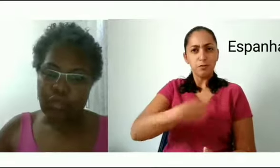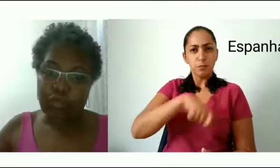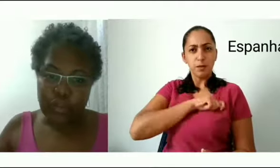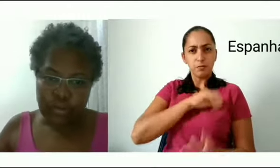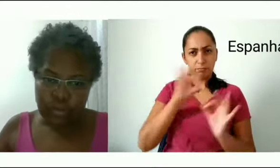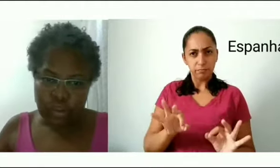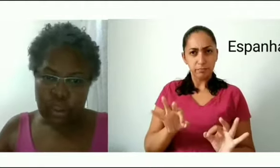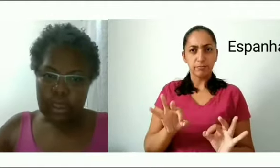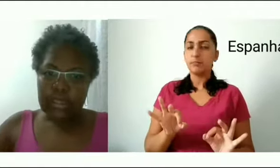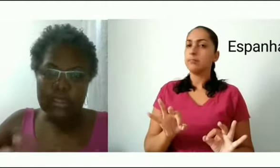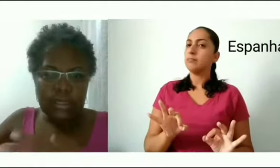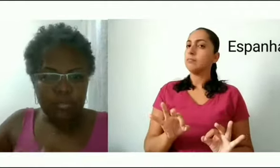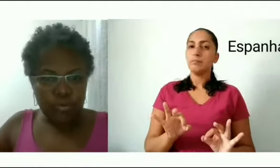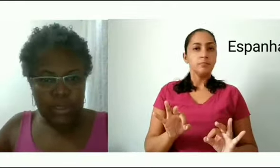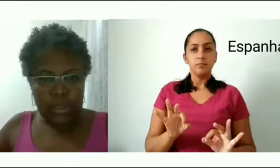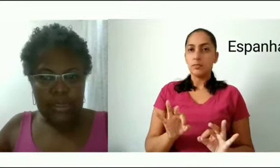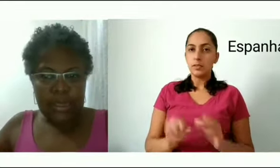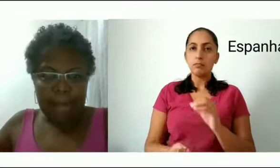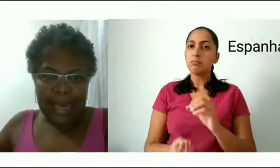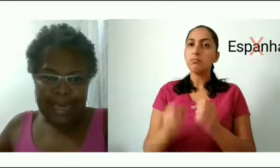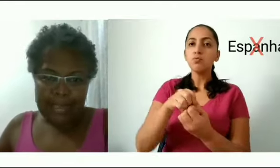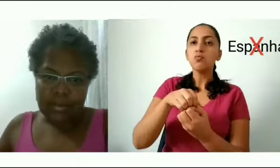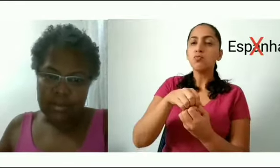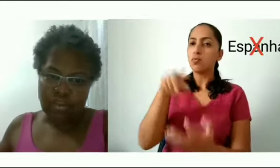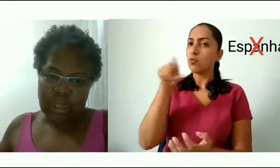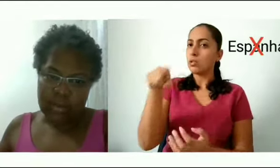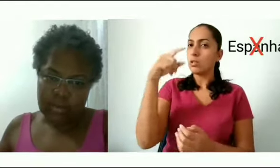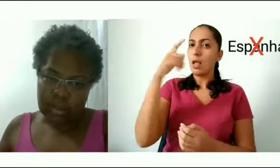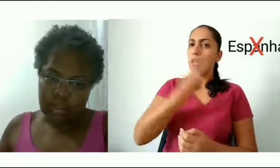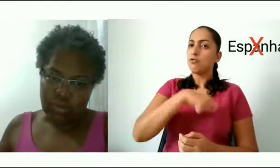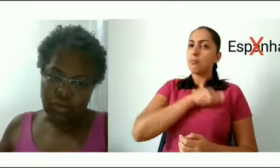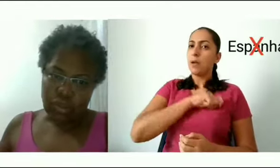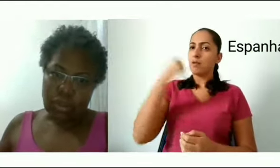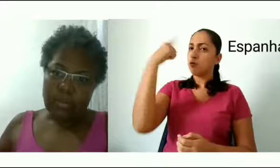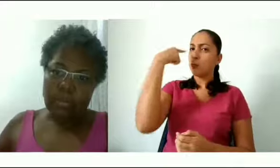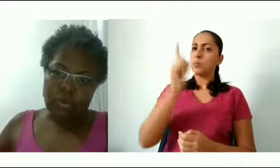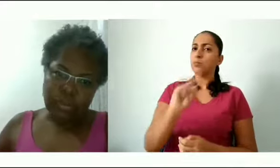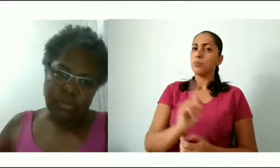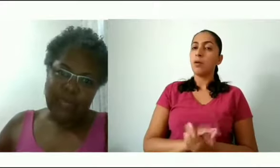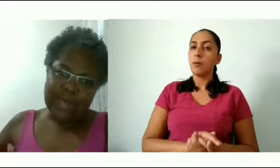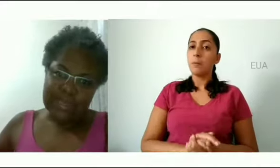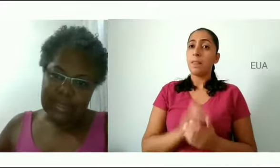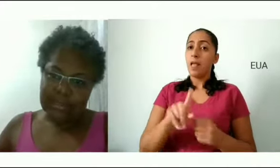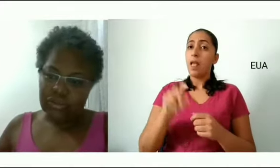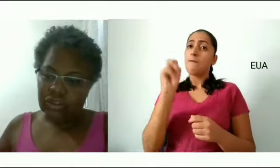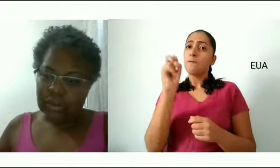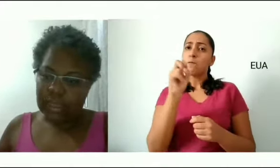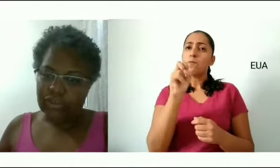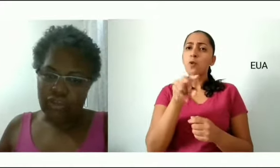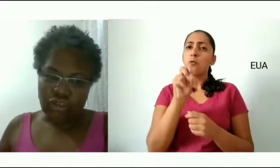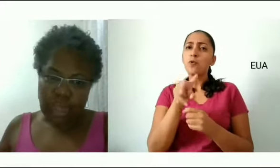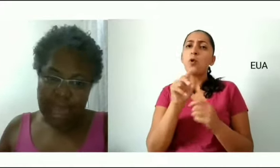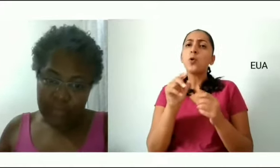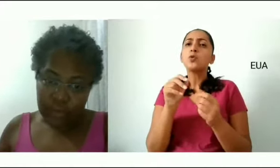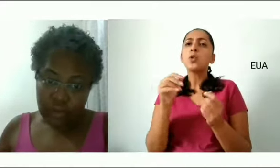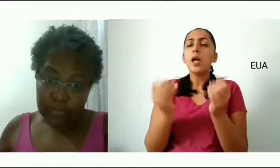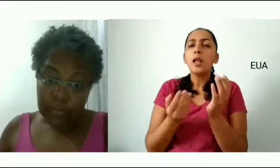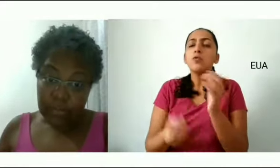gripe, é um vírus que se muta e aparece nos Estados Unidos. Muitos em fazendas, né,